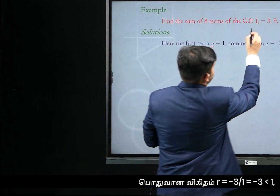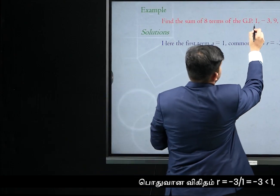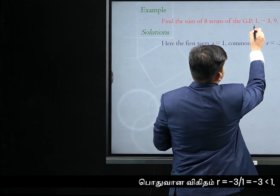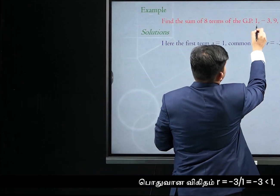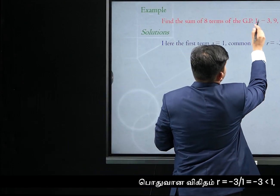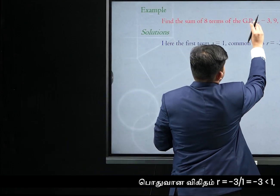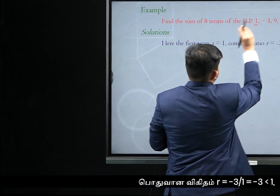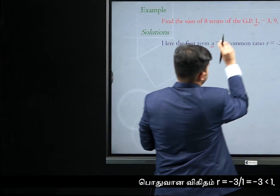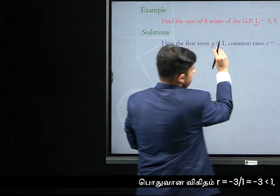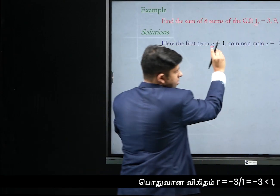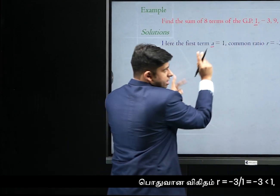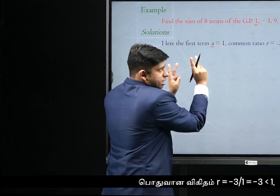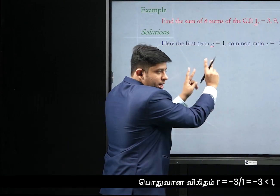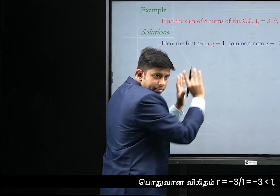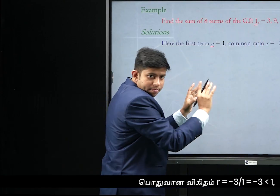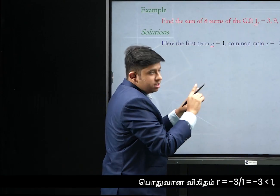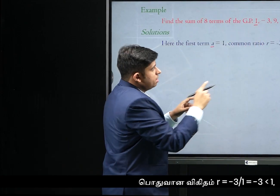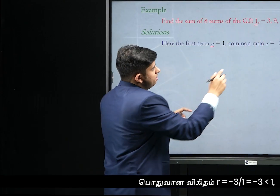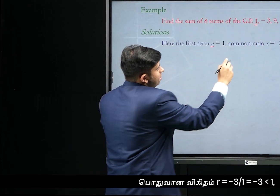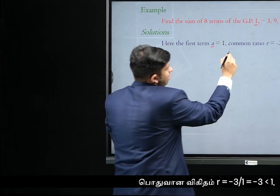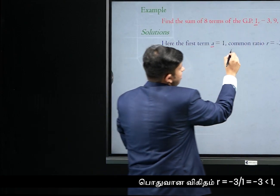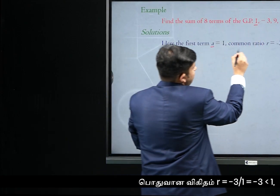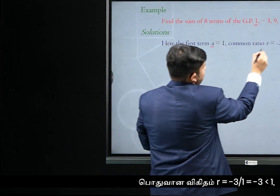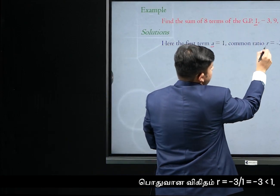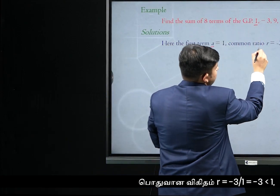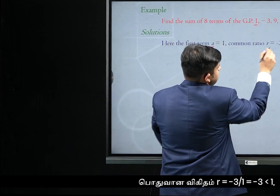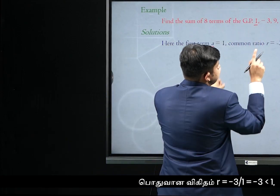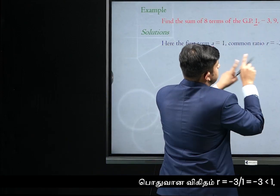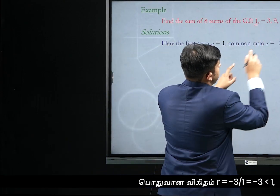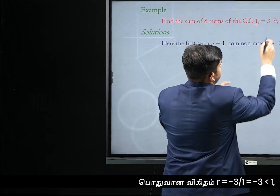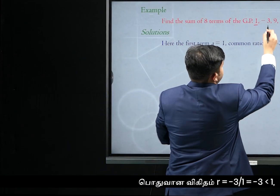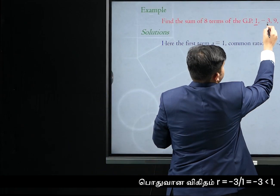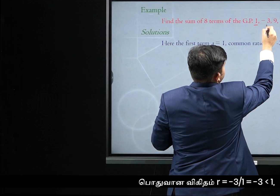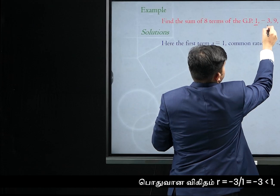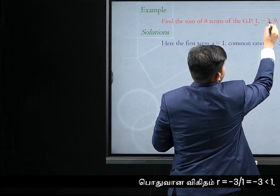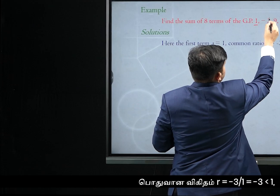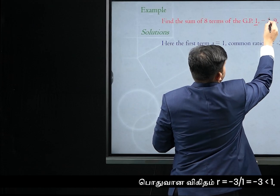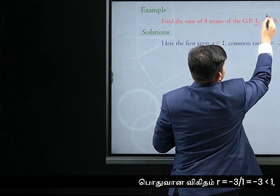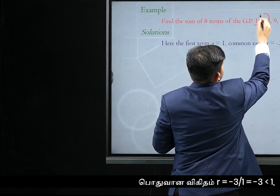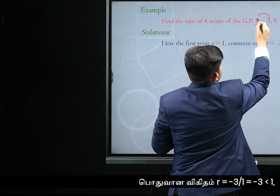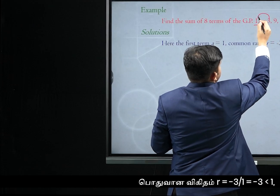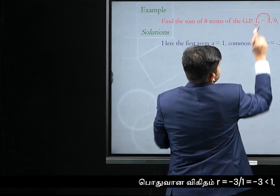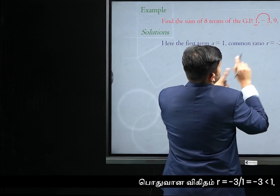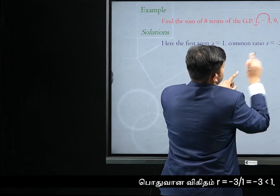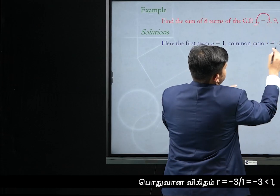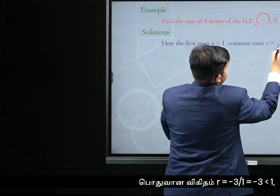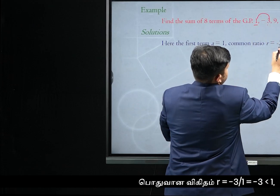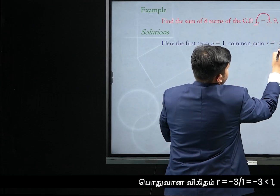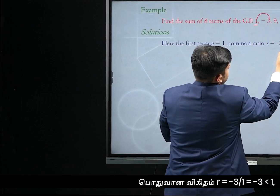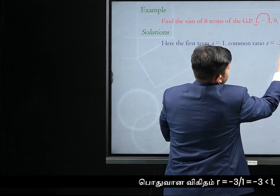பொதுவான விகிதம் ஆர் ஈடு கழித்தல் 3 கீழ் 1. ஈடு கழித்தல் 3 1ஐ விட